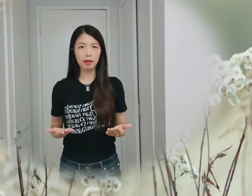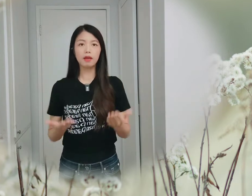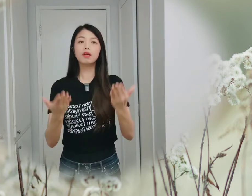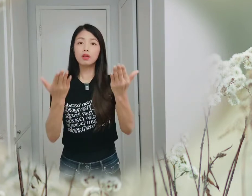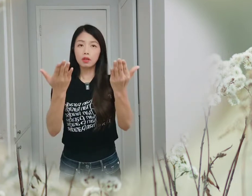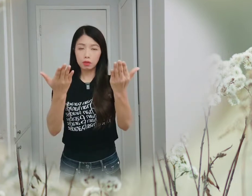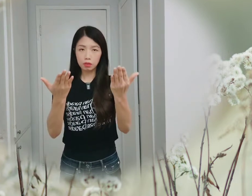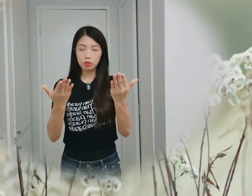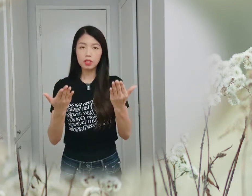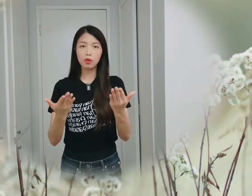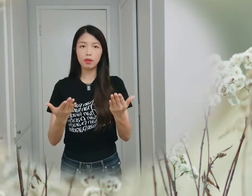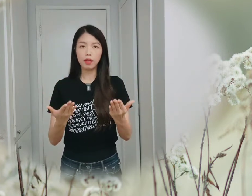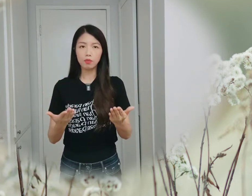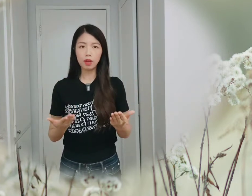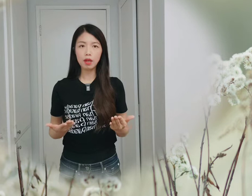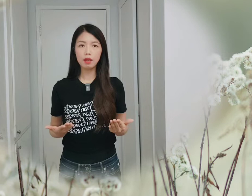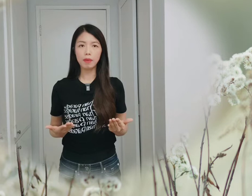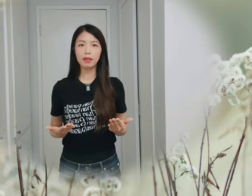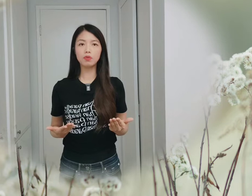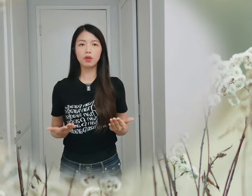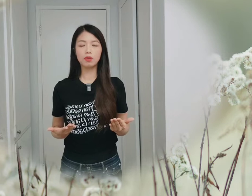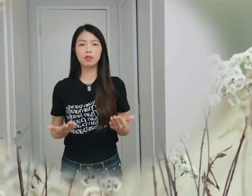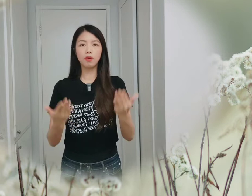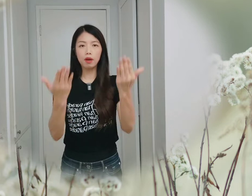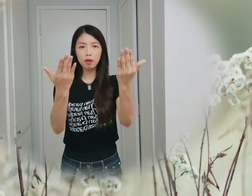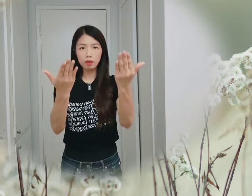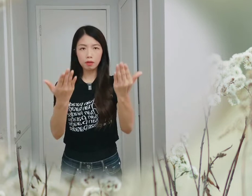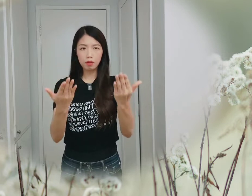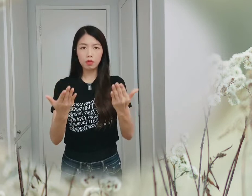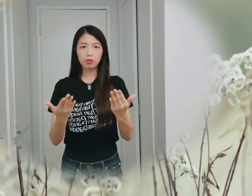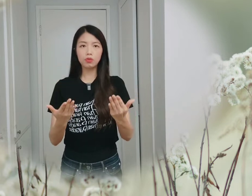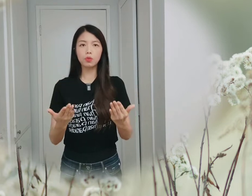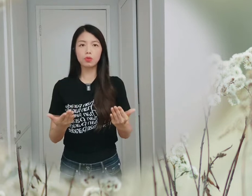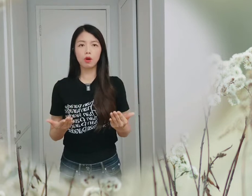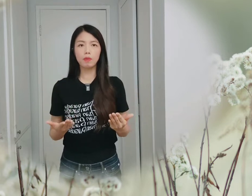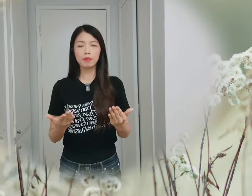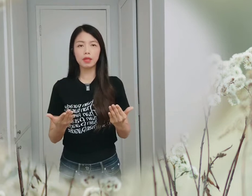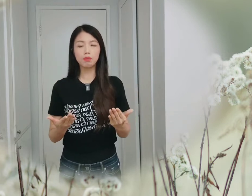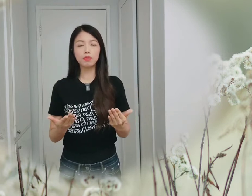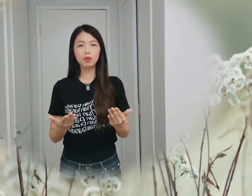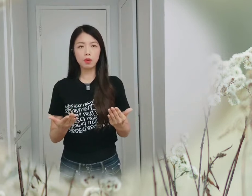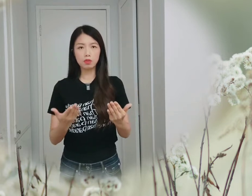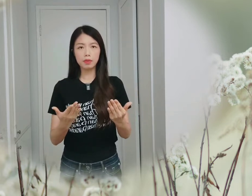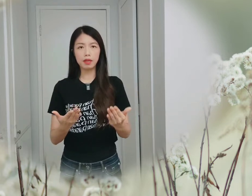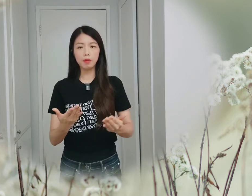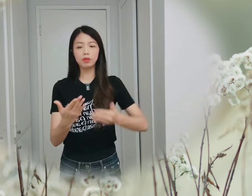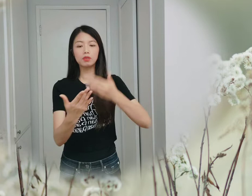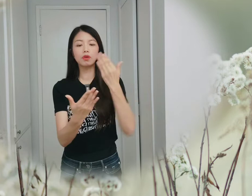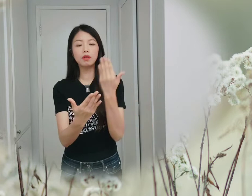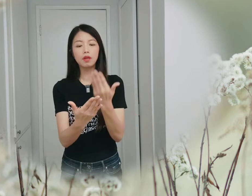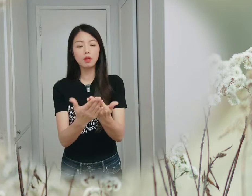받다. 주시는 거기 때문에 받다소 해주시는 거예요. 주소서. 마지막에 부탁소 해주시면